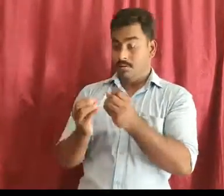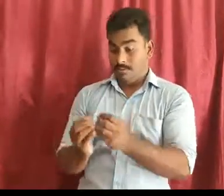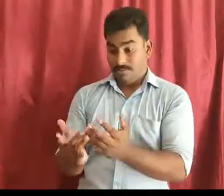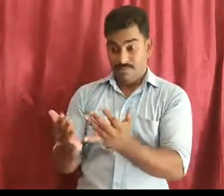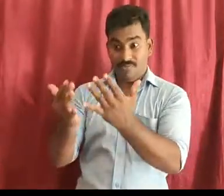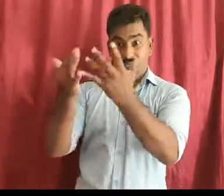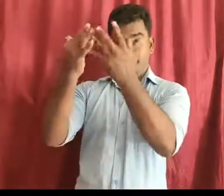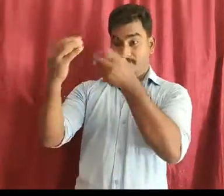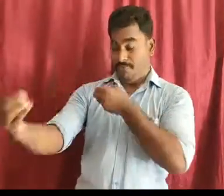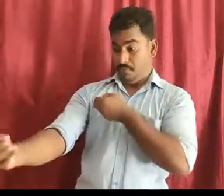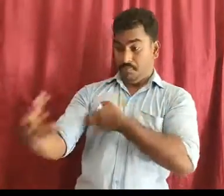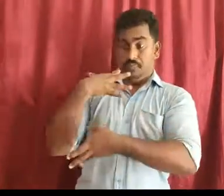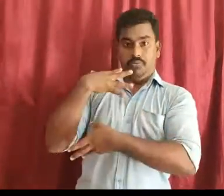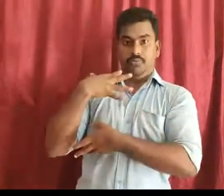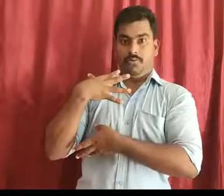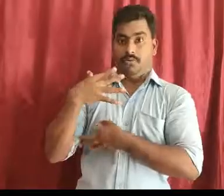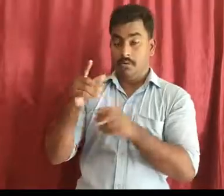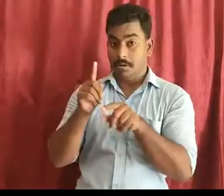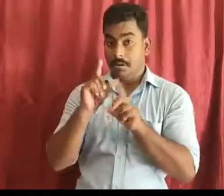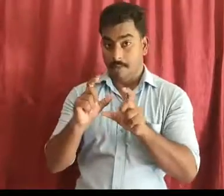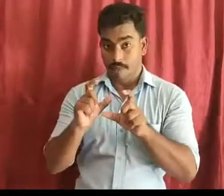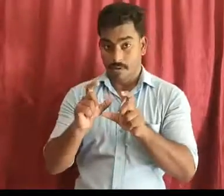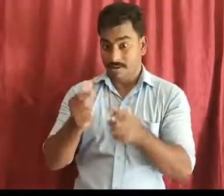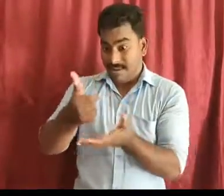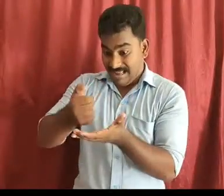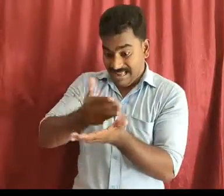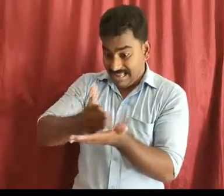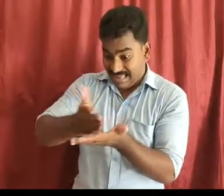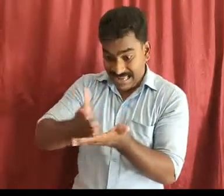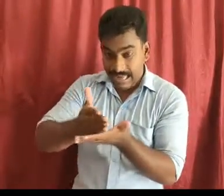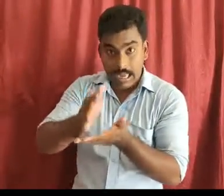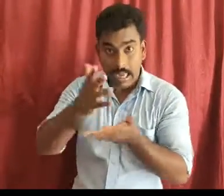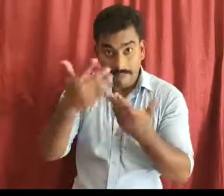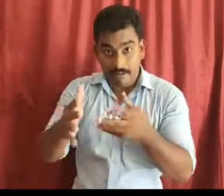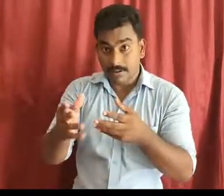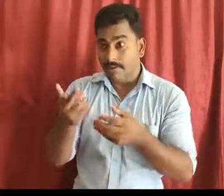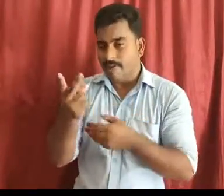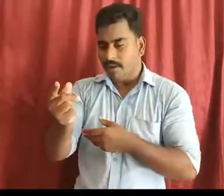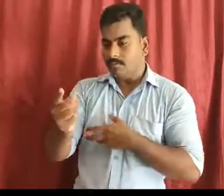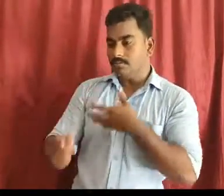ചെറിയ കുട്ടികൾക്ക് കൈയെത്താത്ത ഇടങ്ങളിൽ സാനിറ്റൈസർ സൂക്ഷിക്കുക.